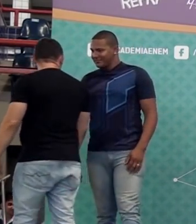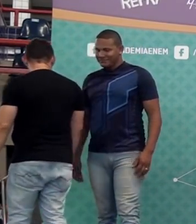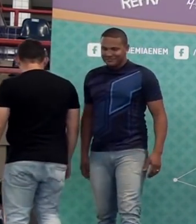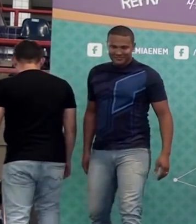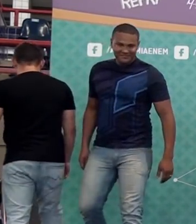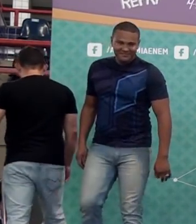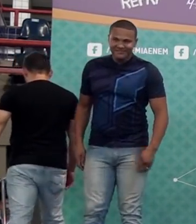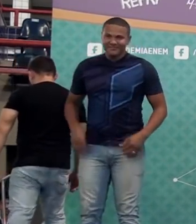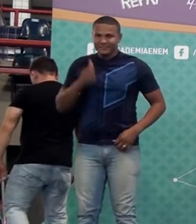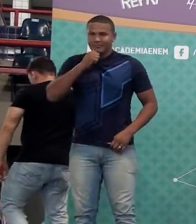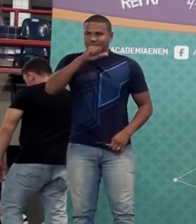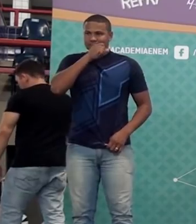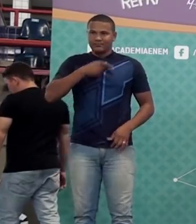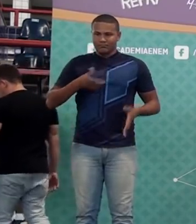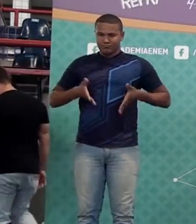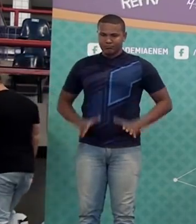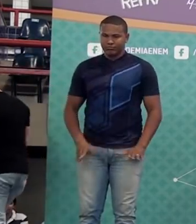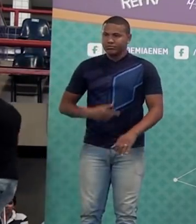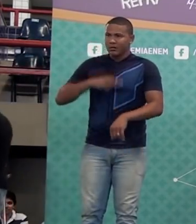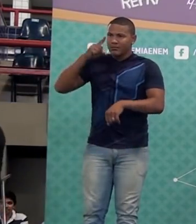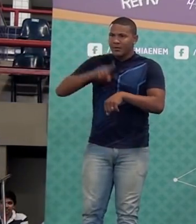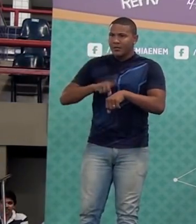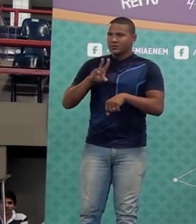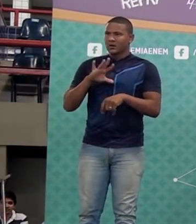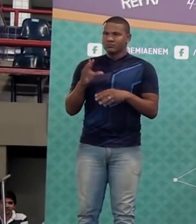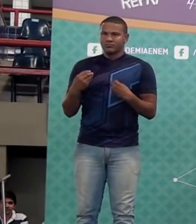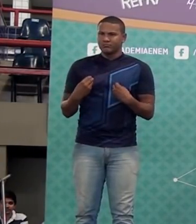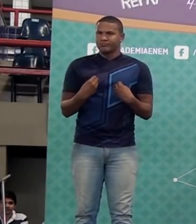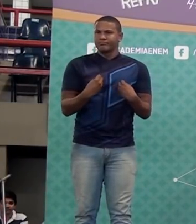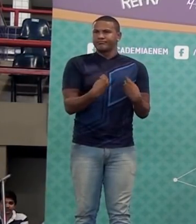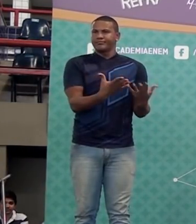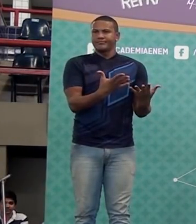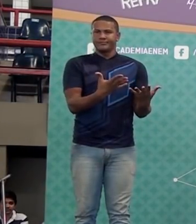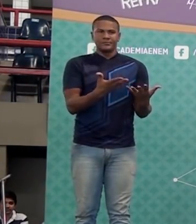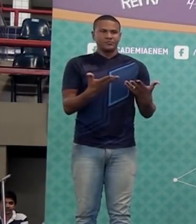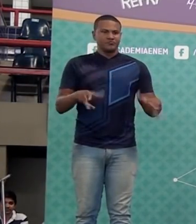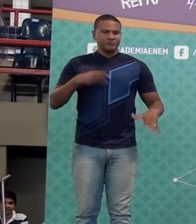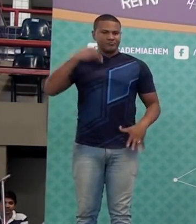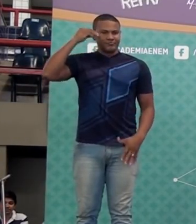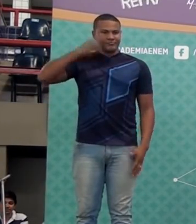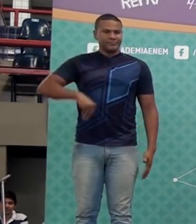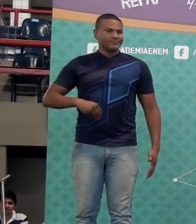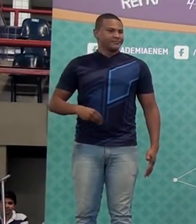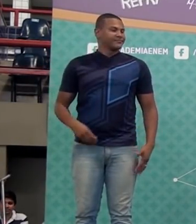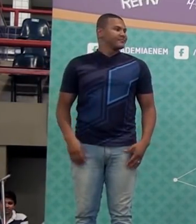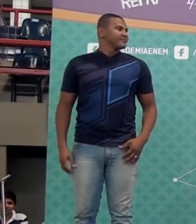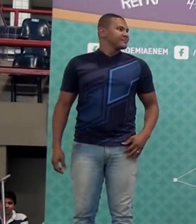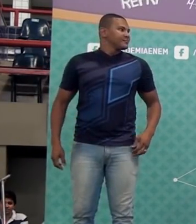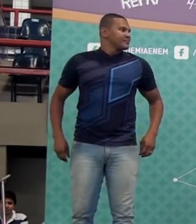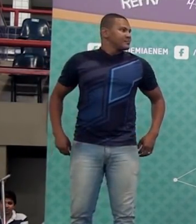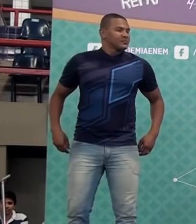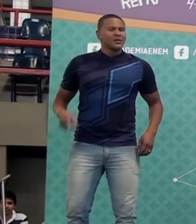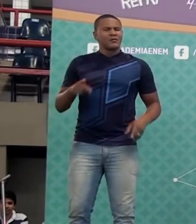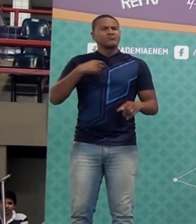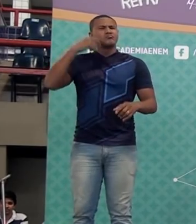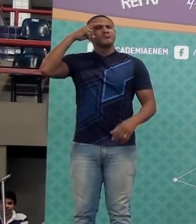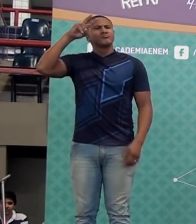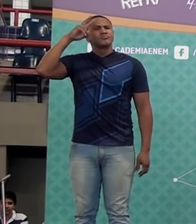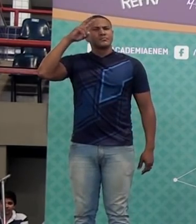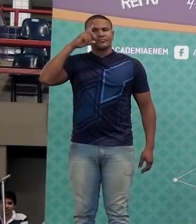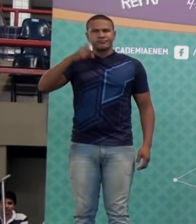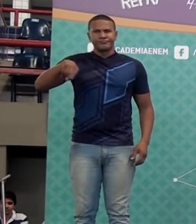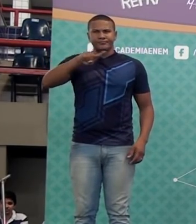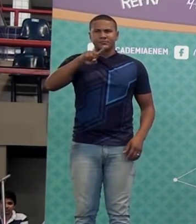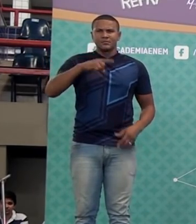devora o próprio filho. Talvez algumas revoluções pareçam assim, né? Deixa eu lembrar para vocês que tem uma coisa que as pessoas dizem que hoje não tem